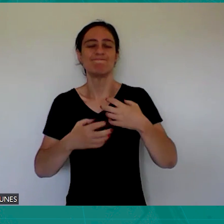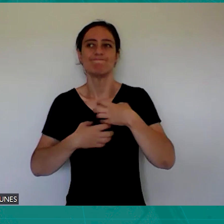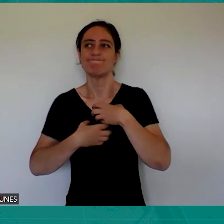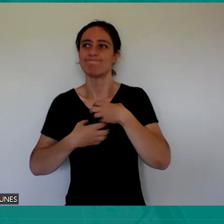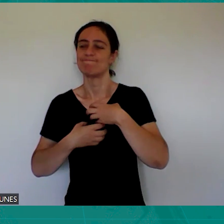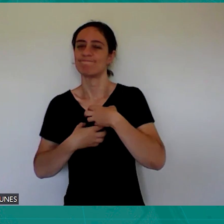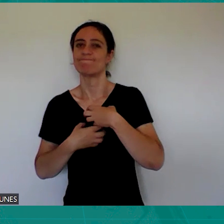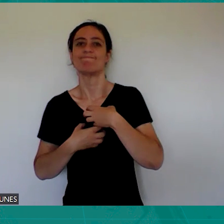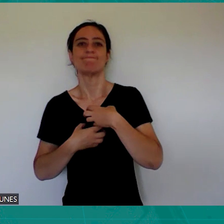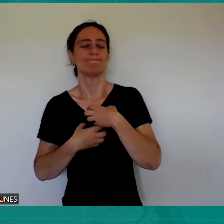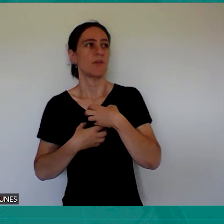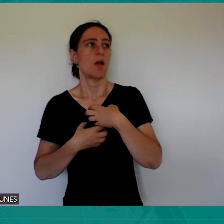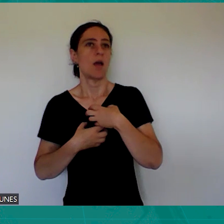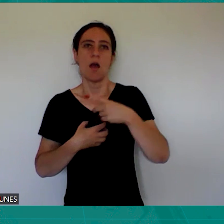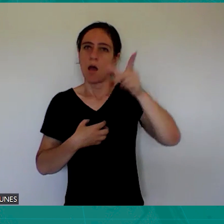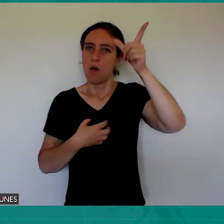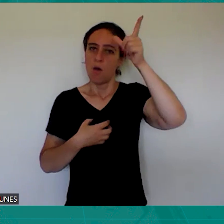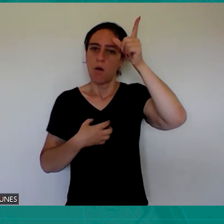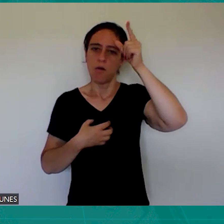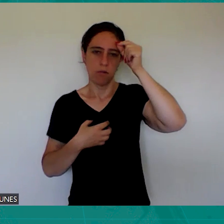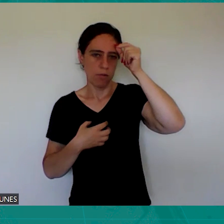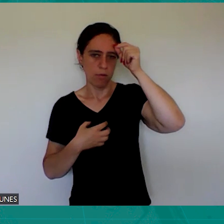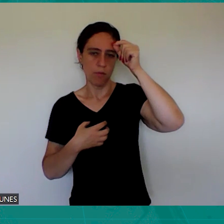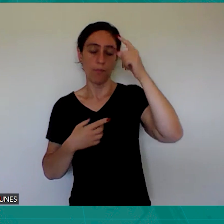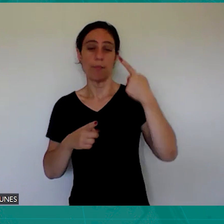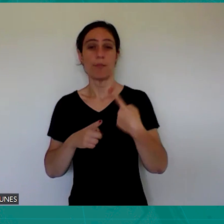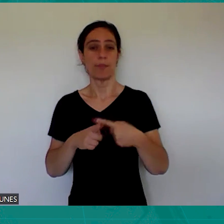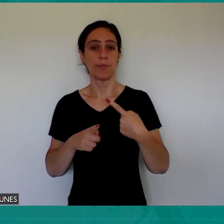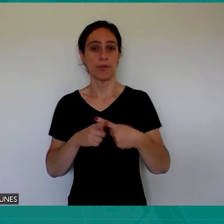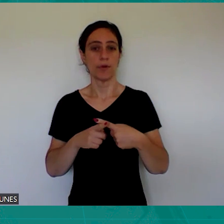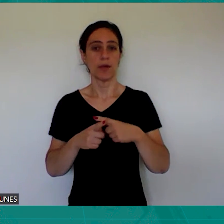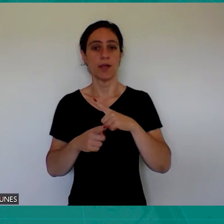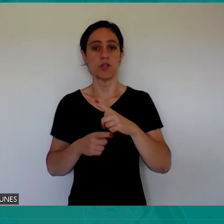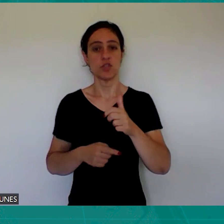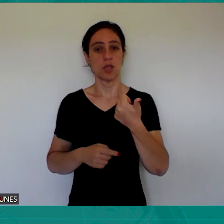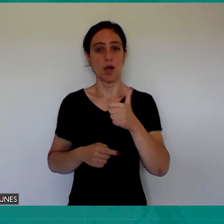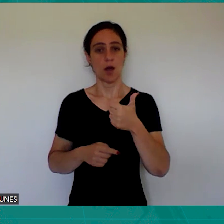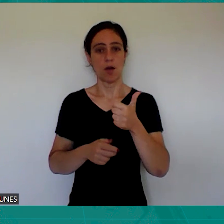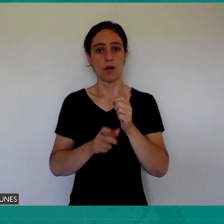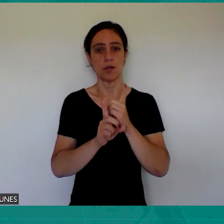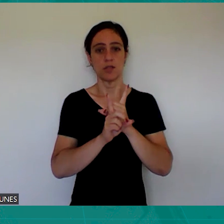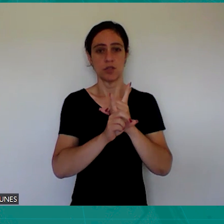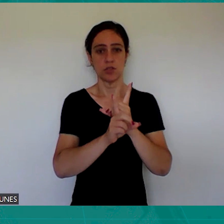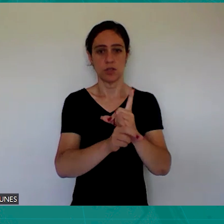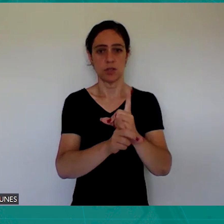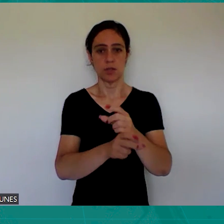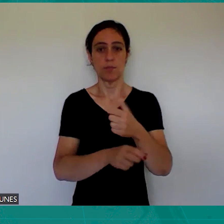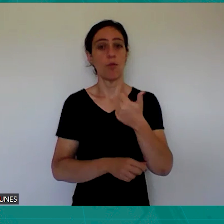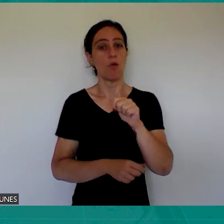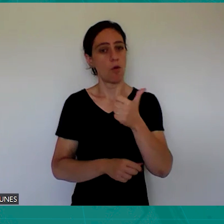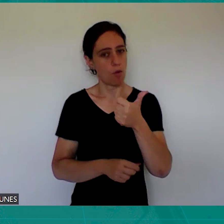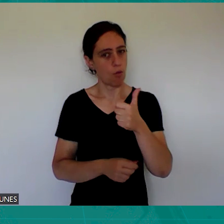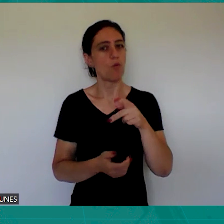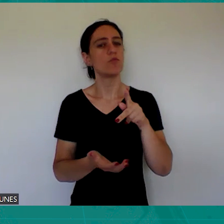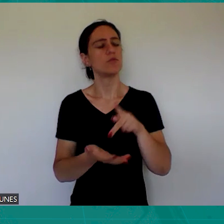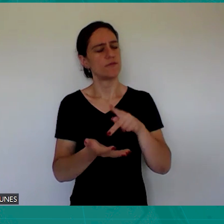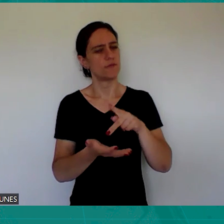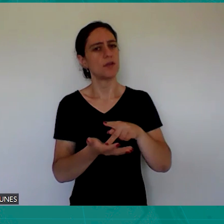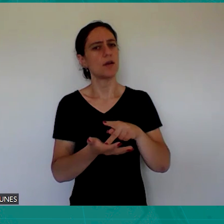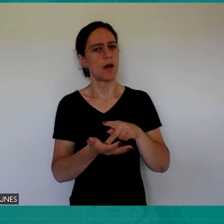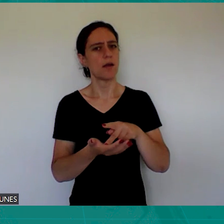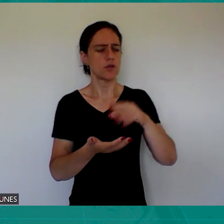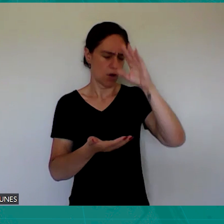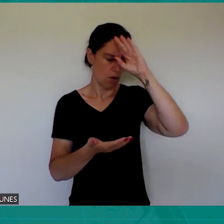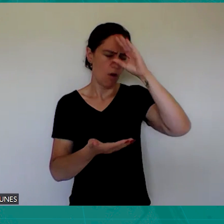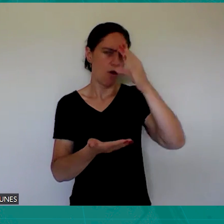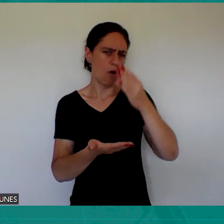mais aliviado, porque ele estava com os 11 discípulos que eram realmente confiáveis. Eram os 11